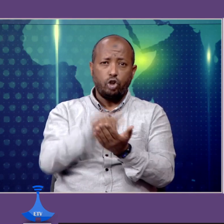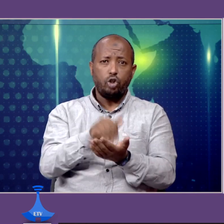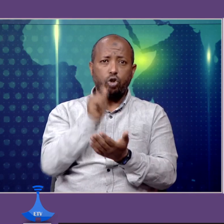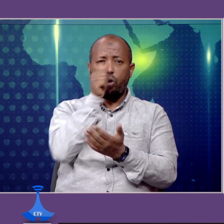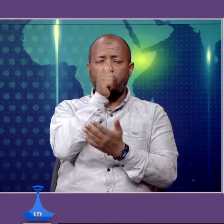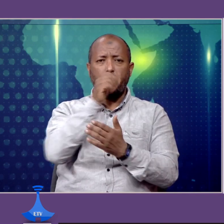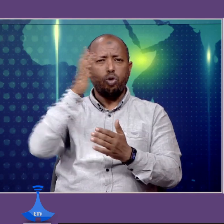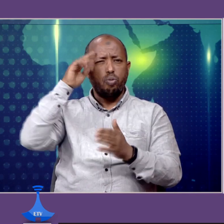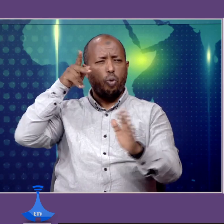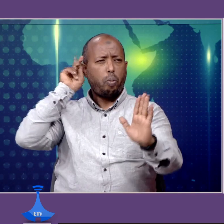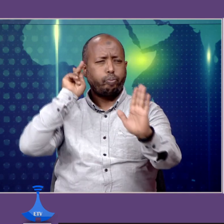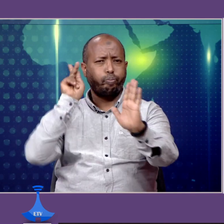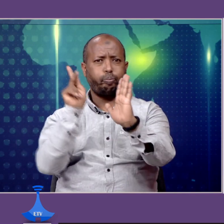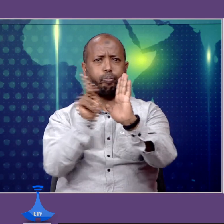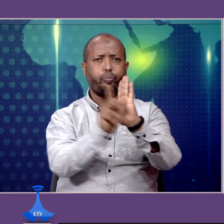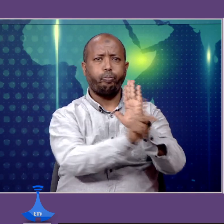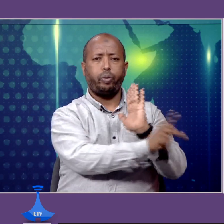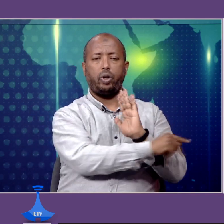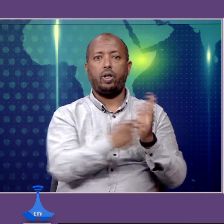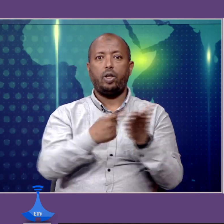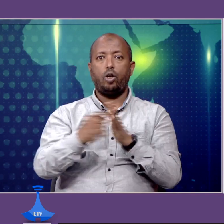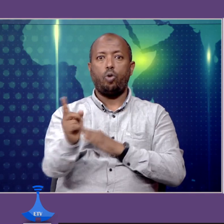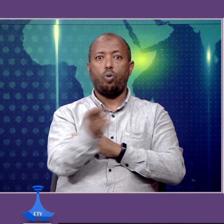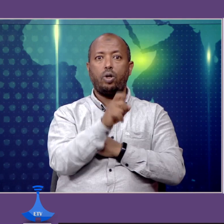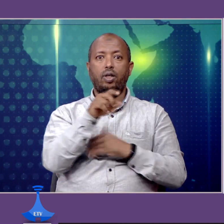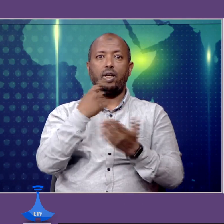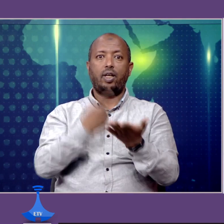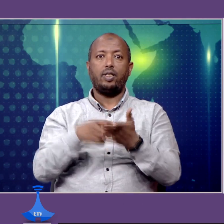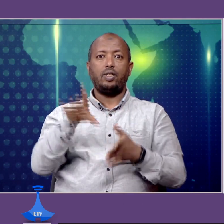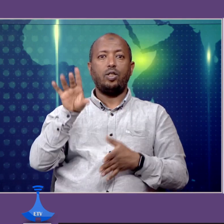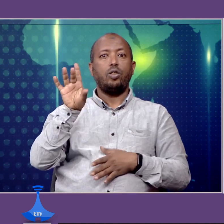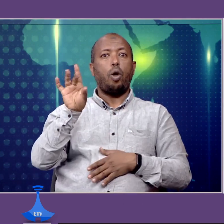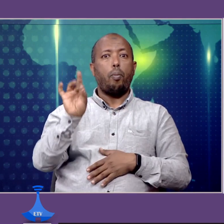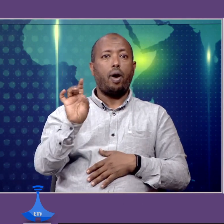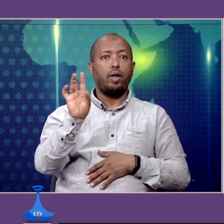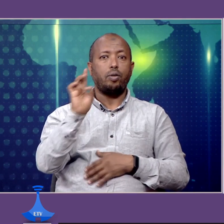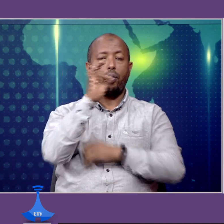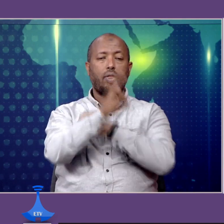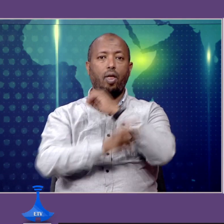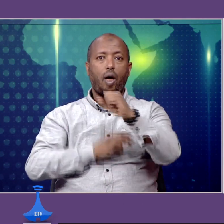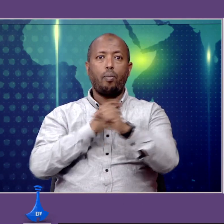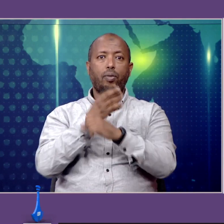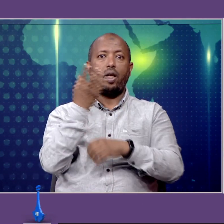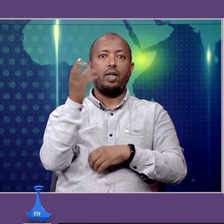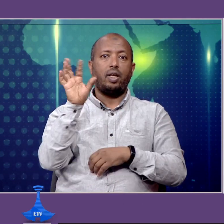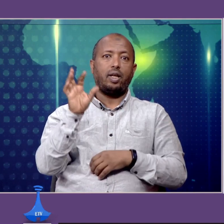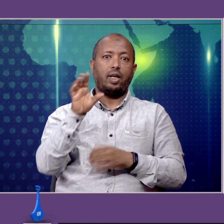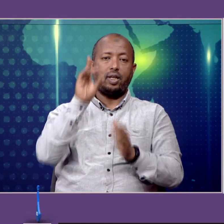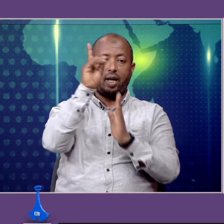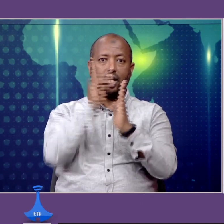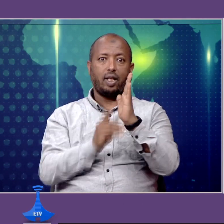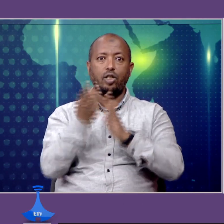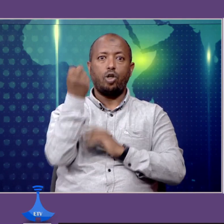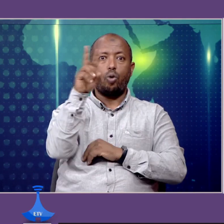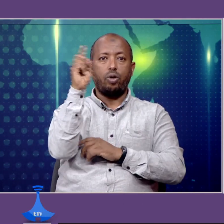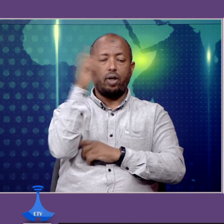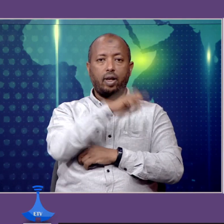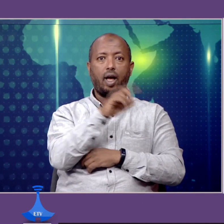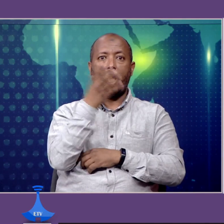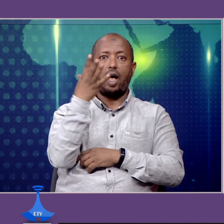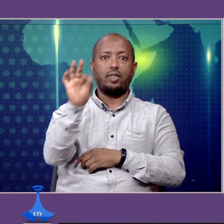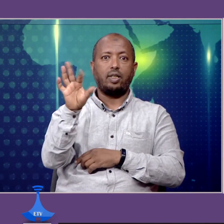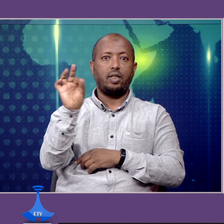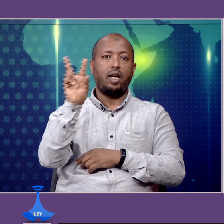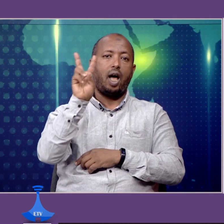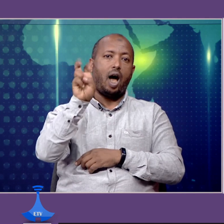በግፍ ተጨፈጨፉ። ይህ የሆነውም የዛሬ 87 ዓመት የካቲት 12 ቀን